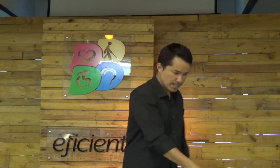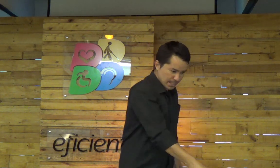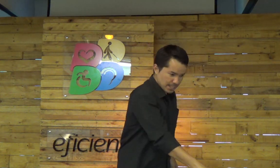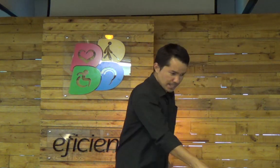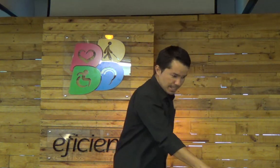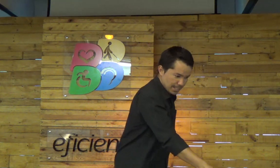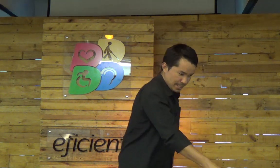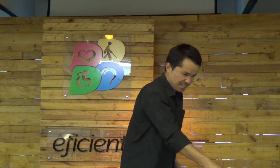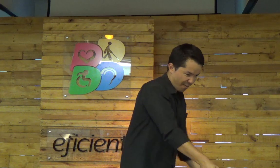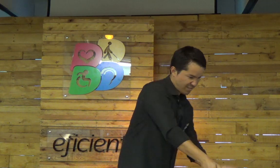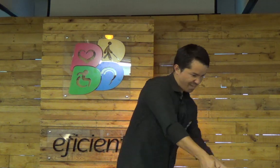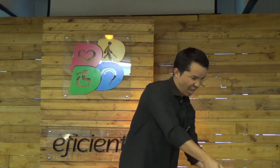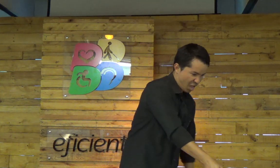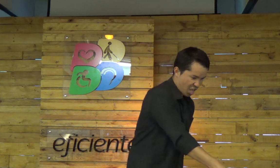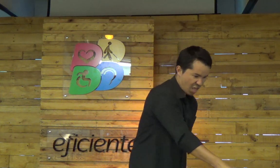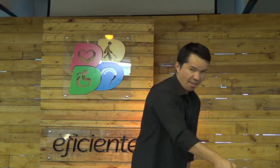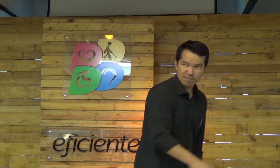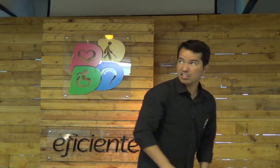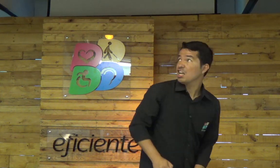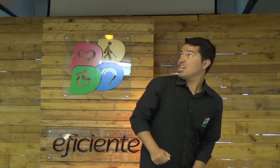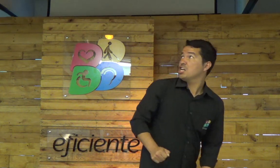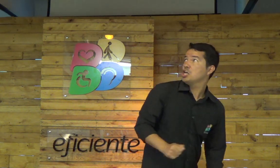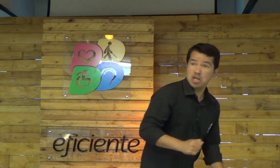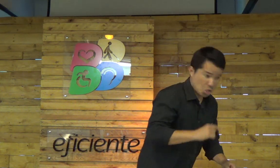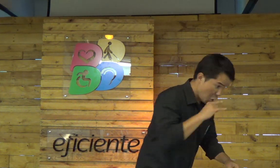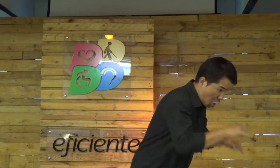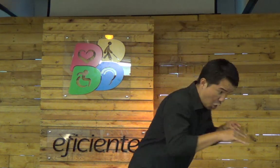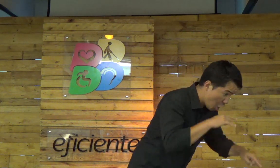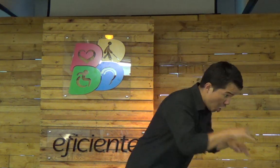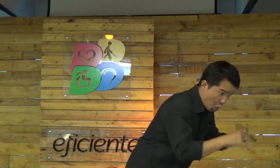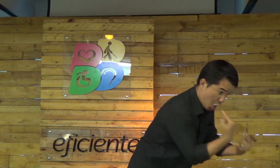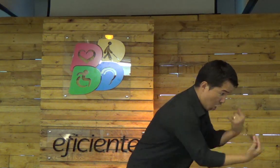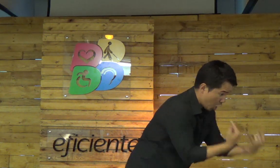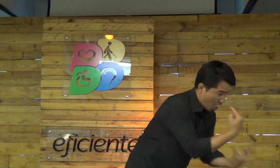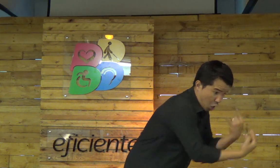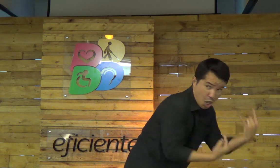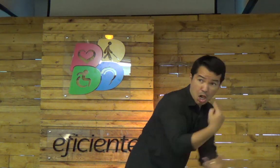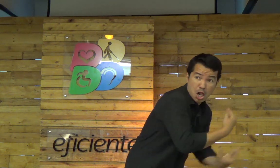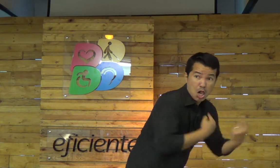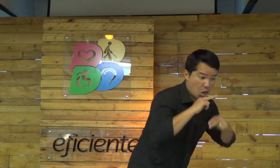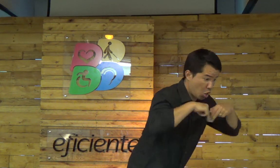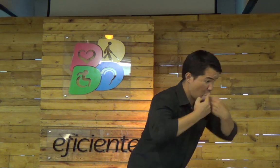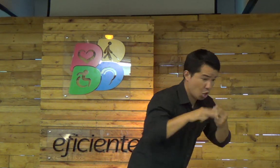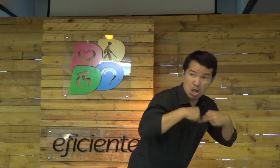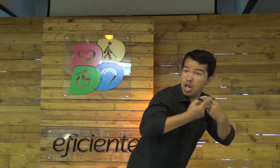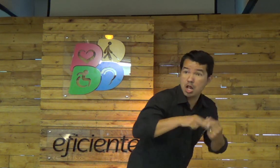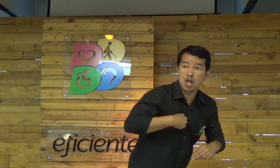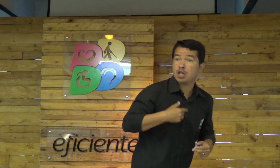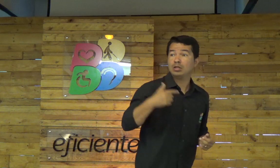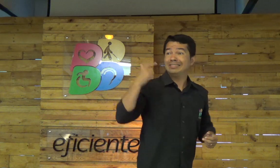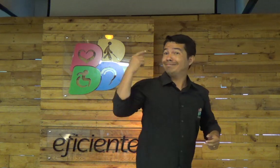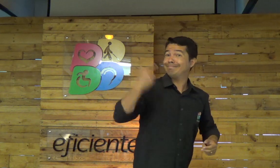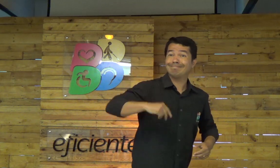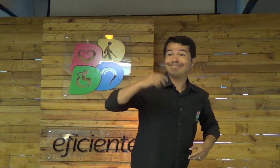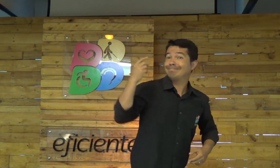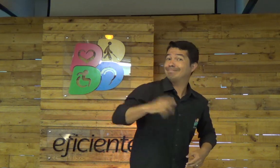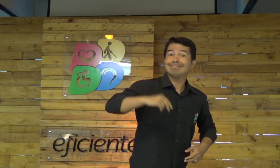igual... O diabo faz isso... A mesma coisa com você... Tipo... Vai, vai... Vai... E você fica ali... Se deixando... Sendo seduzido... Por